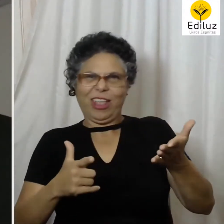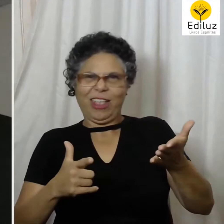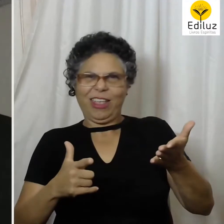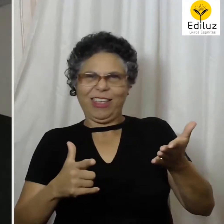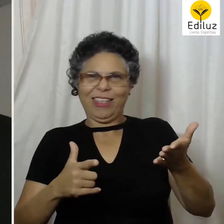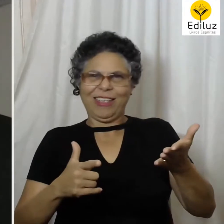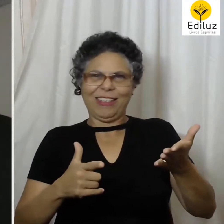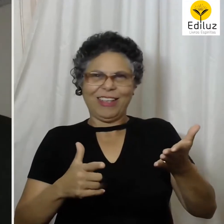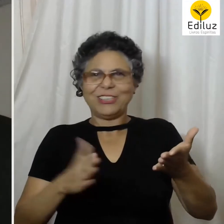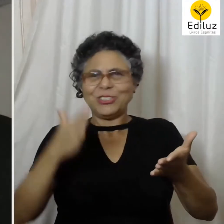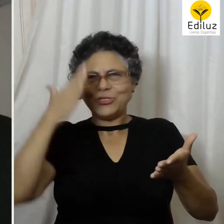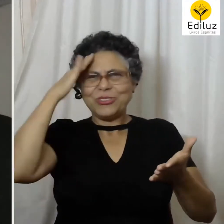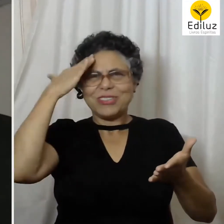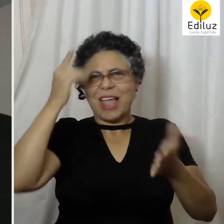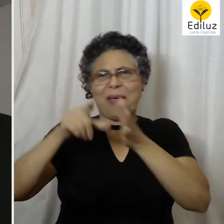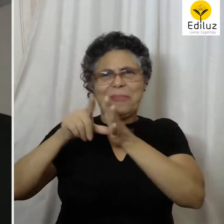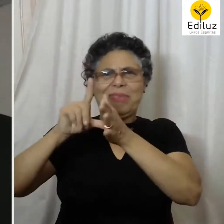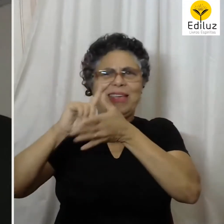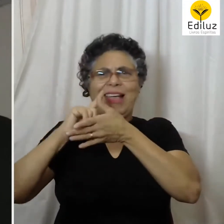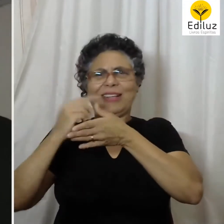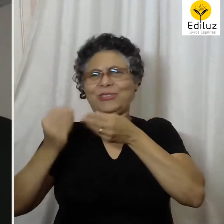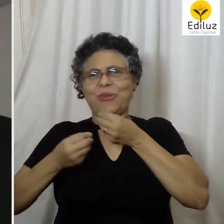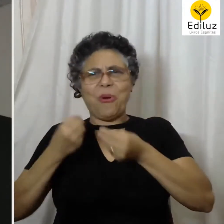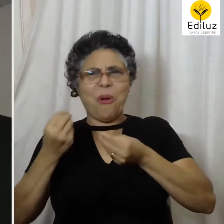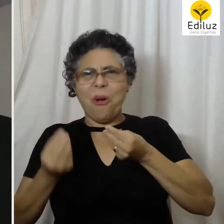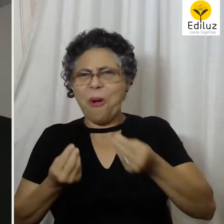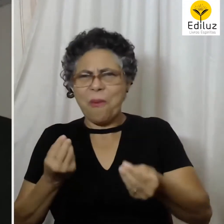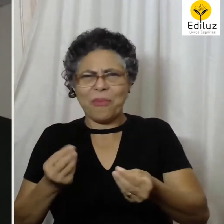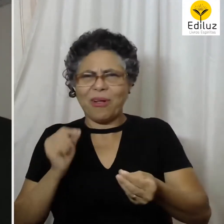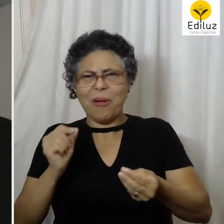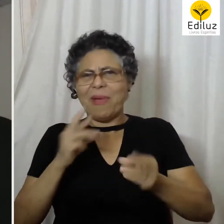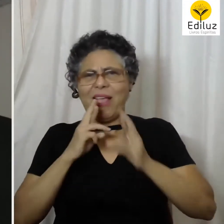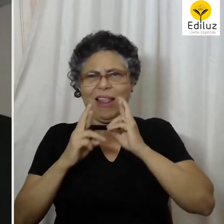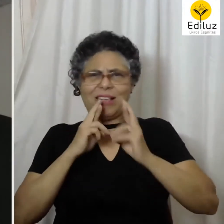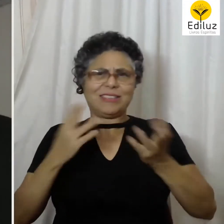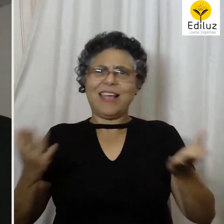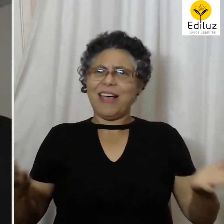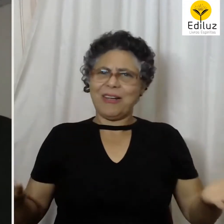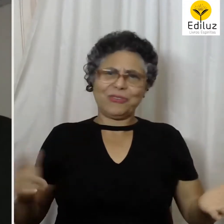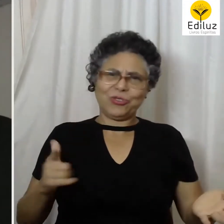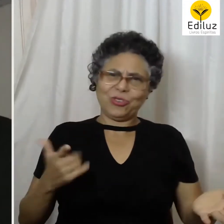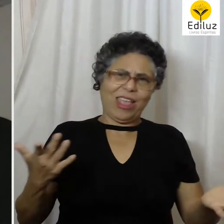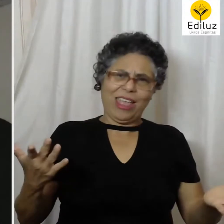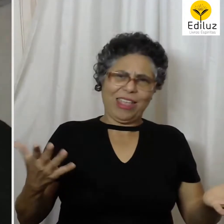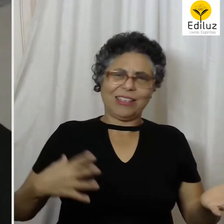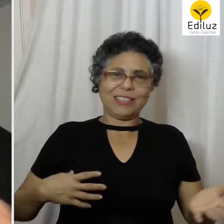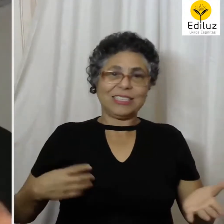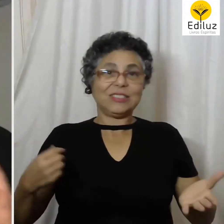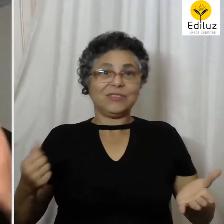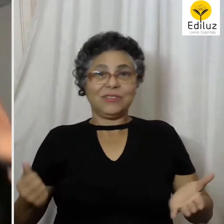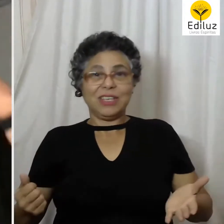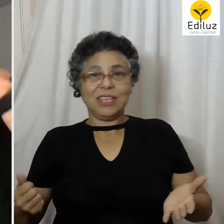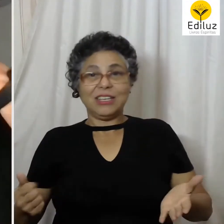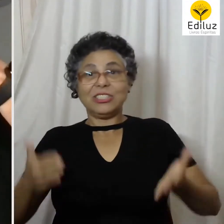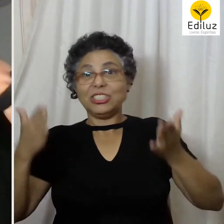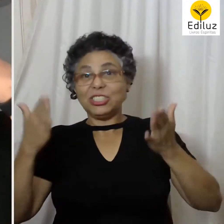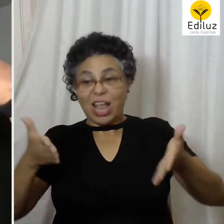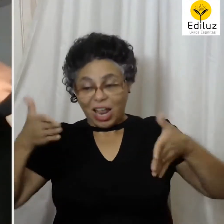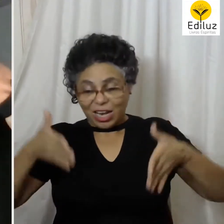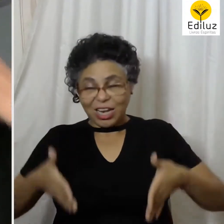informações prévias a respeito do que será essa relação. Esses filhos, eles já